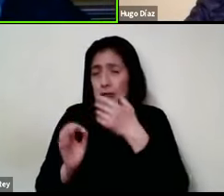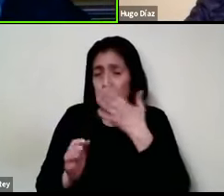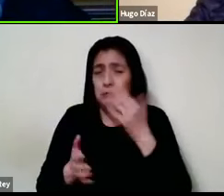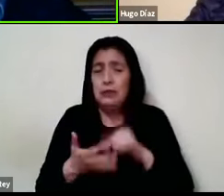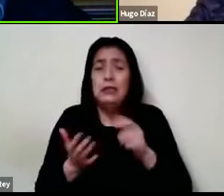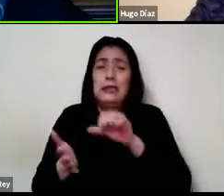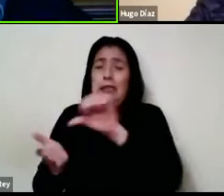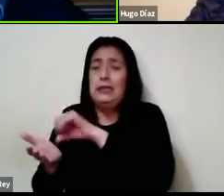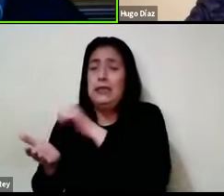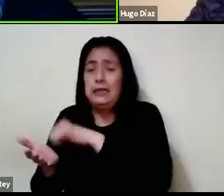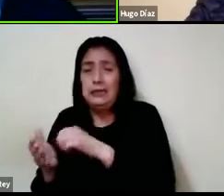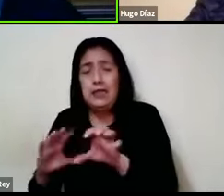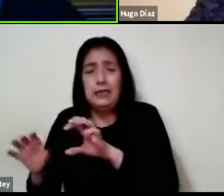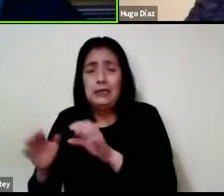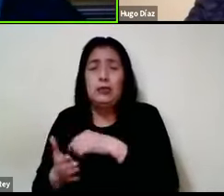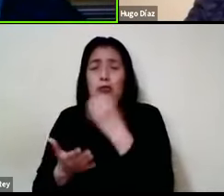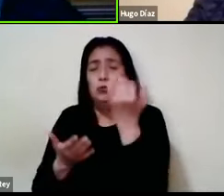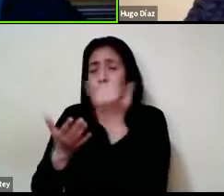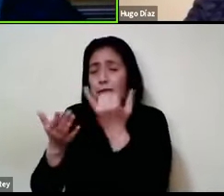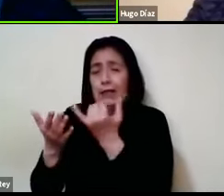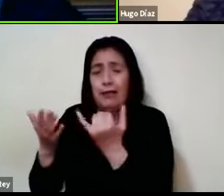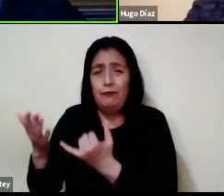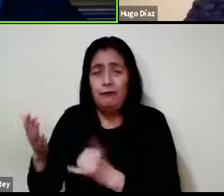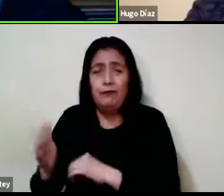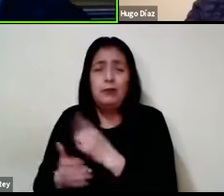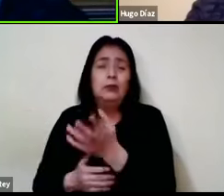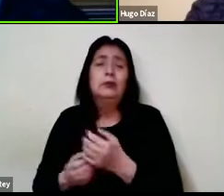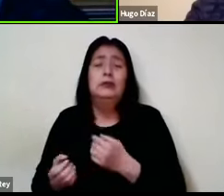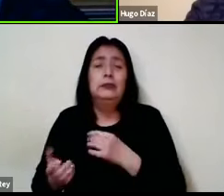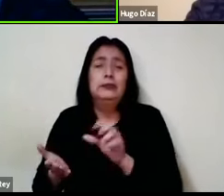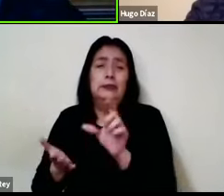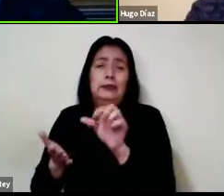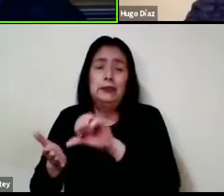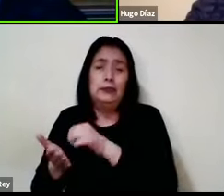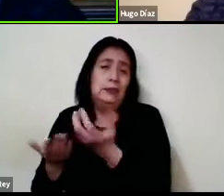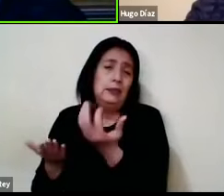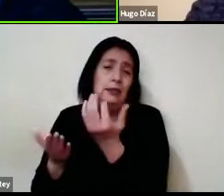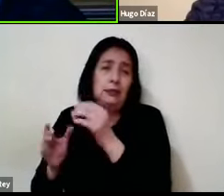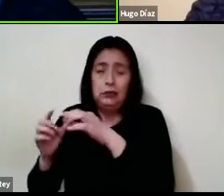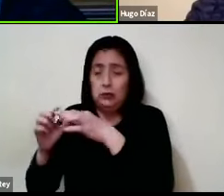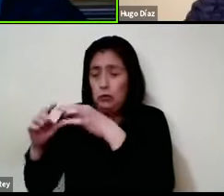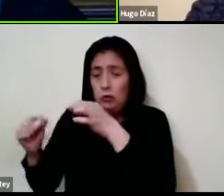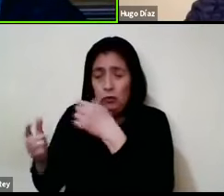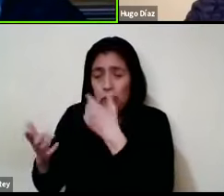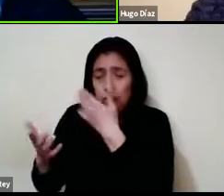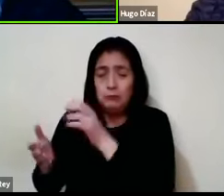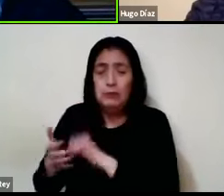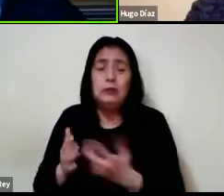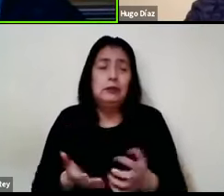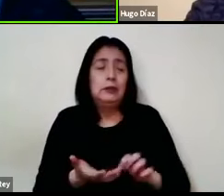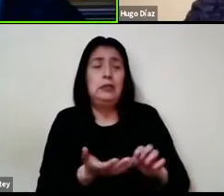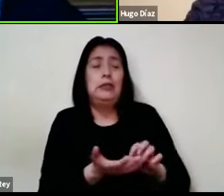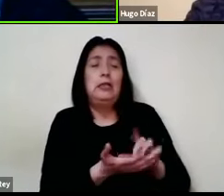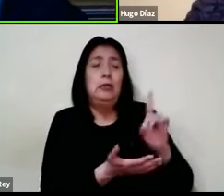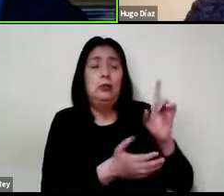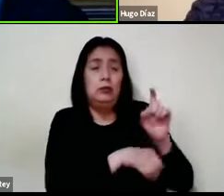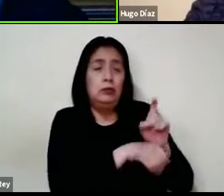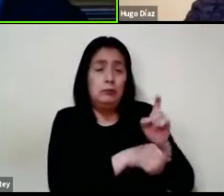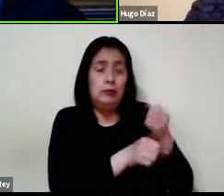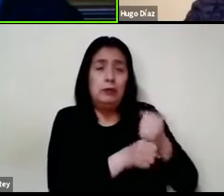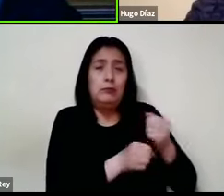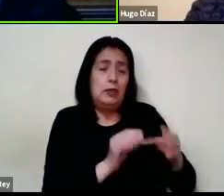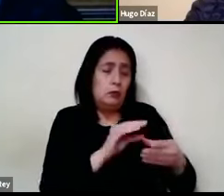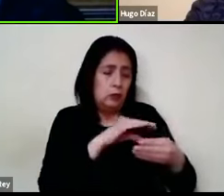arte hace todos los esquemas gráficos de la expresión artística de las hojas aromáticas, y educación para el trabajo hace las envolturas,